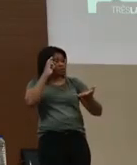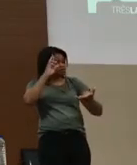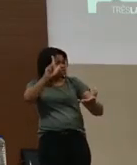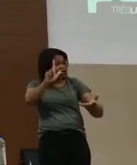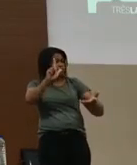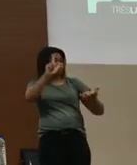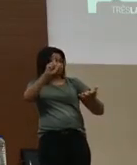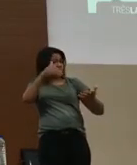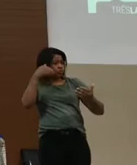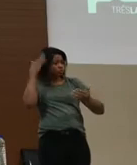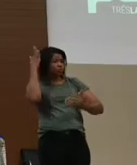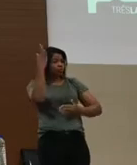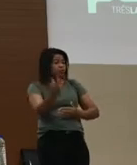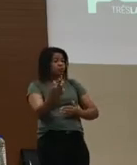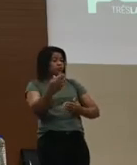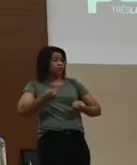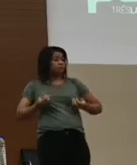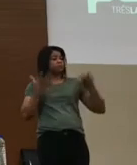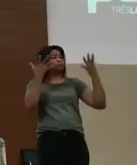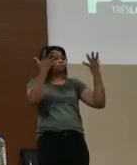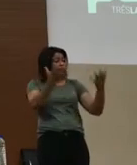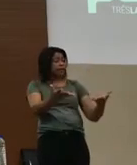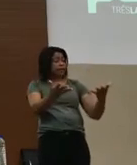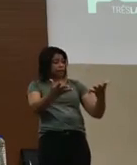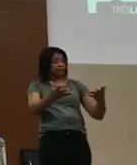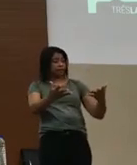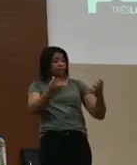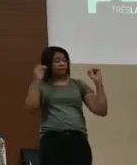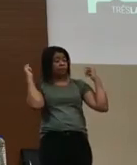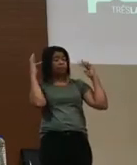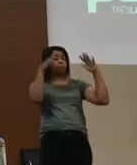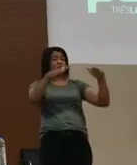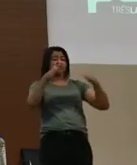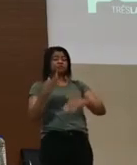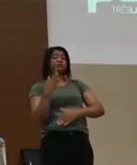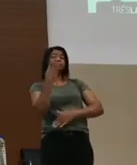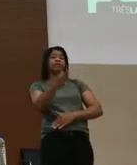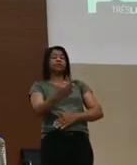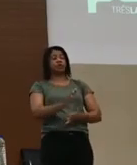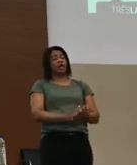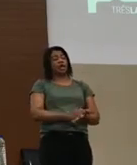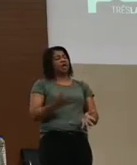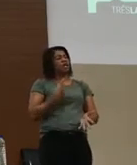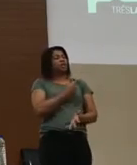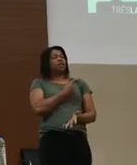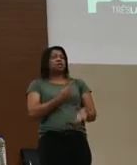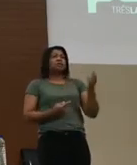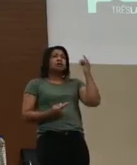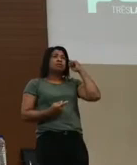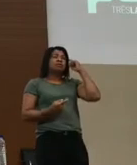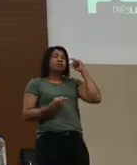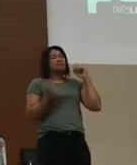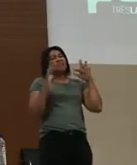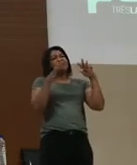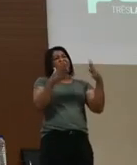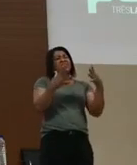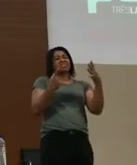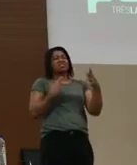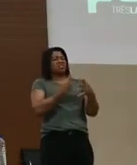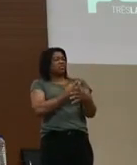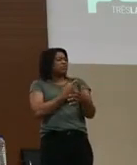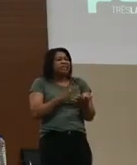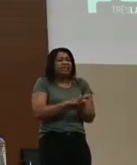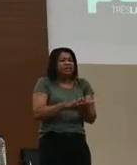porvir, para te dar uma grande recompensa. A gente nem devia chamar de recompensa, porque a gente não